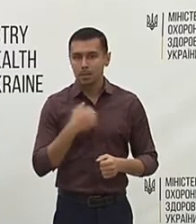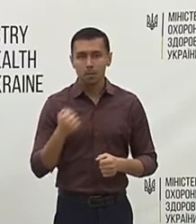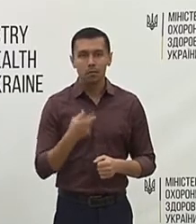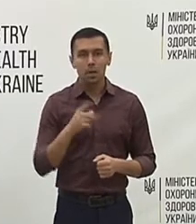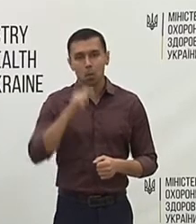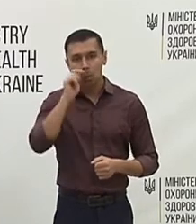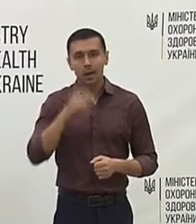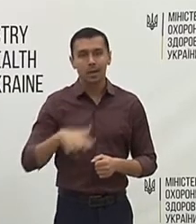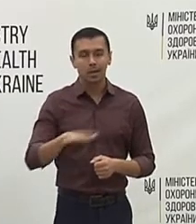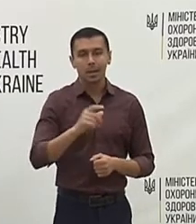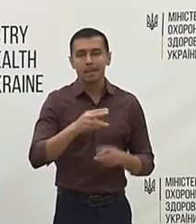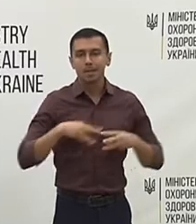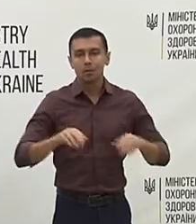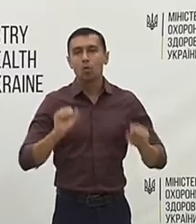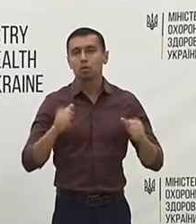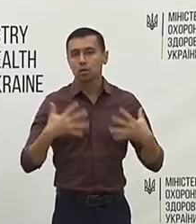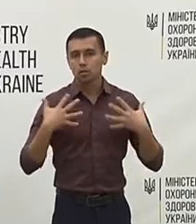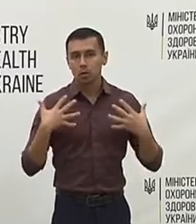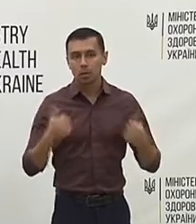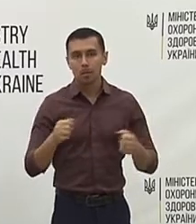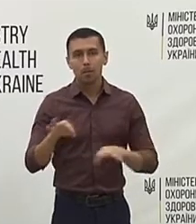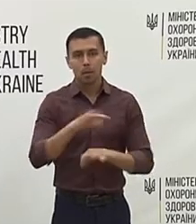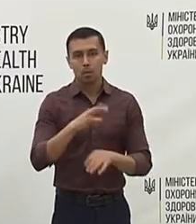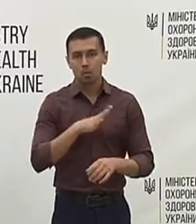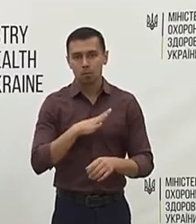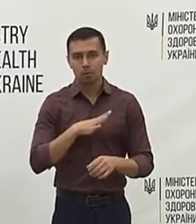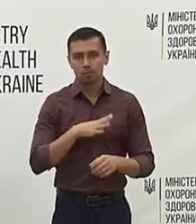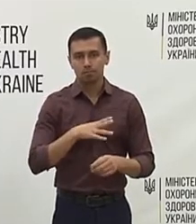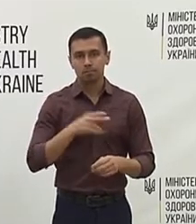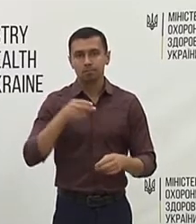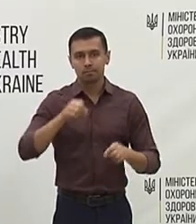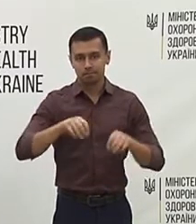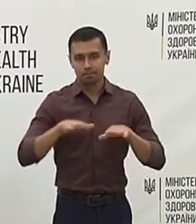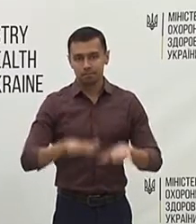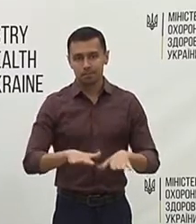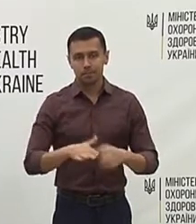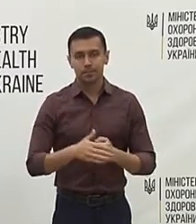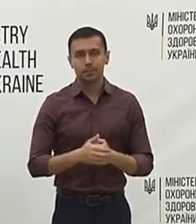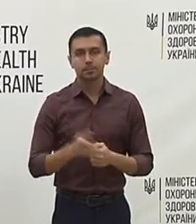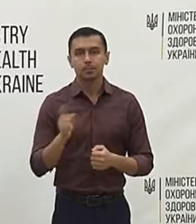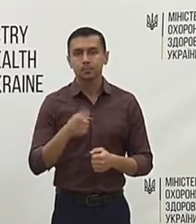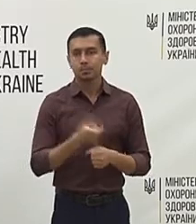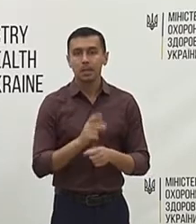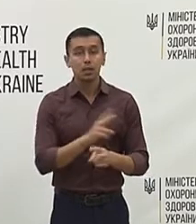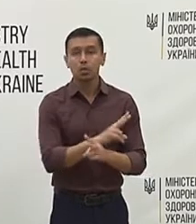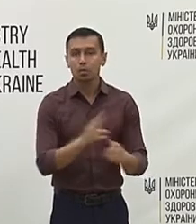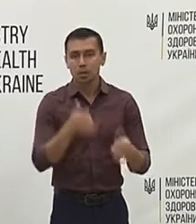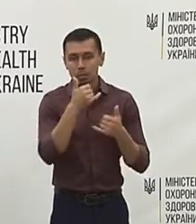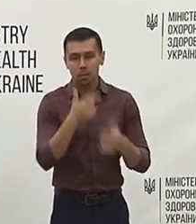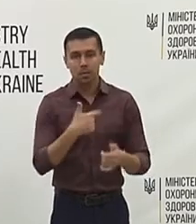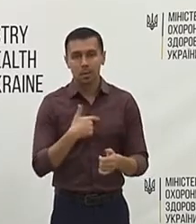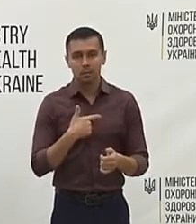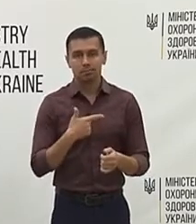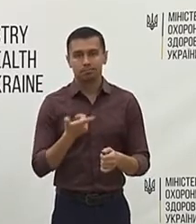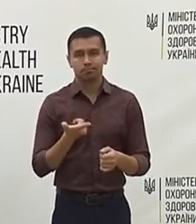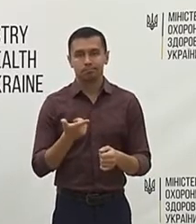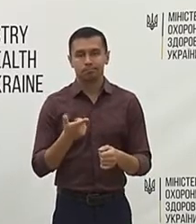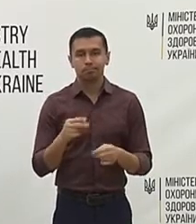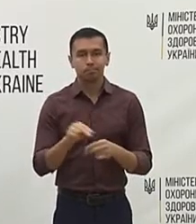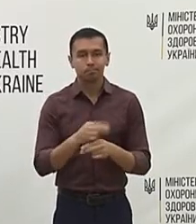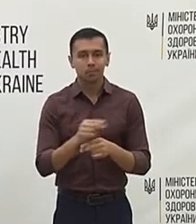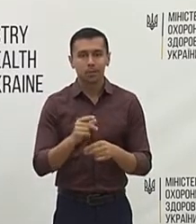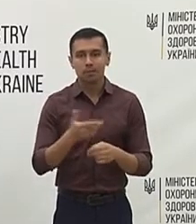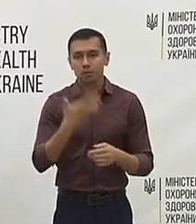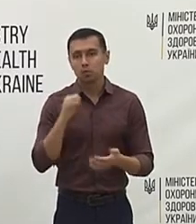для України і для Міністерства охорони здоров'я проєкт був зреалізований. Адже більше ніхто не зможе нас дорікнути